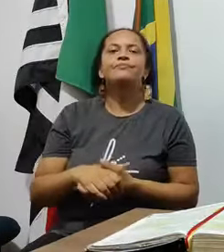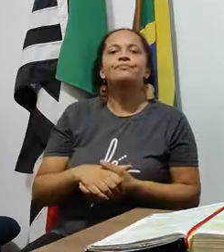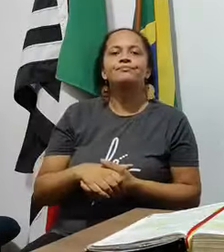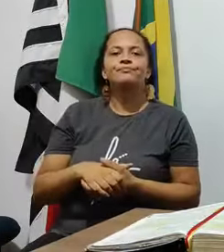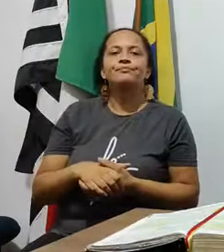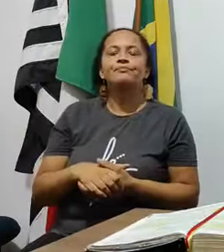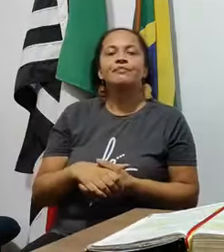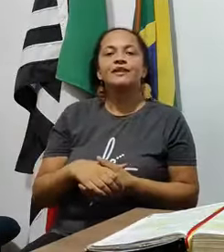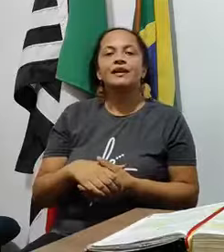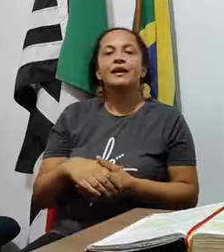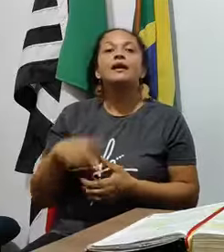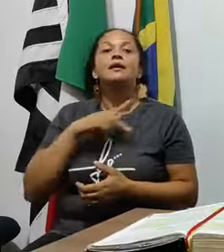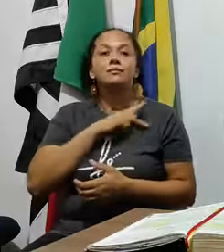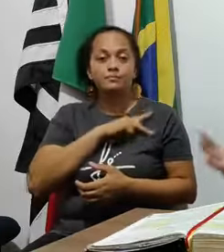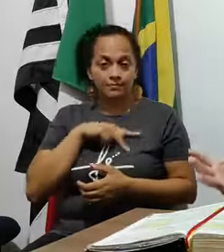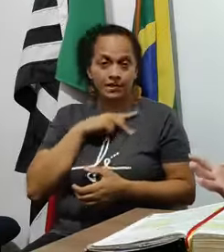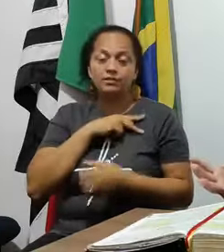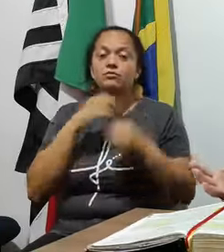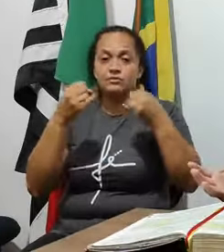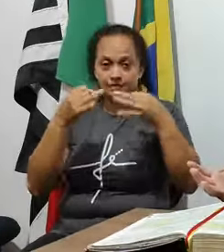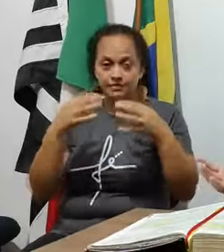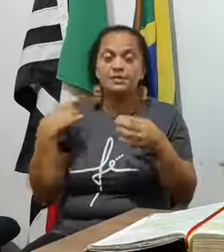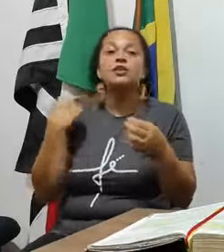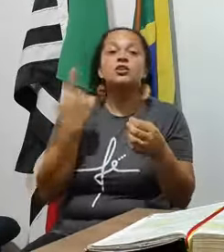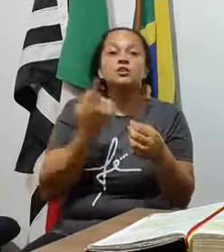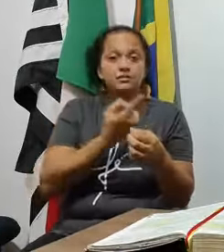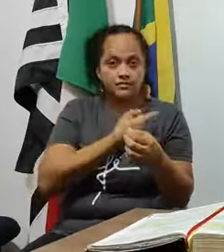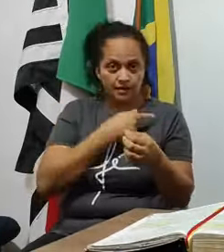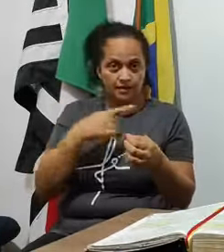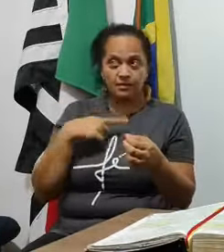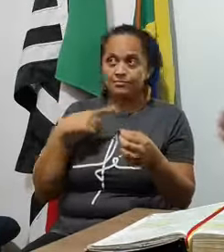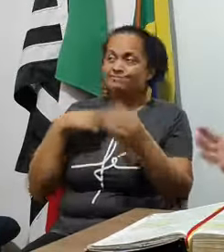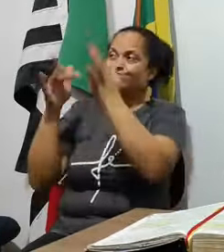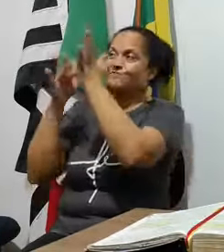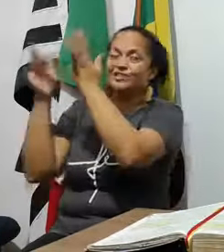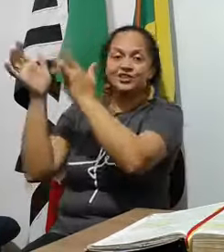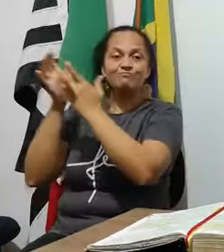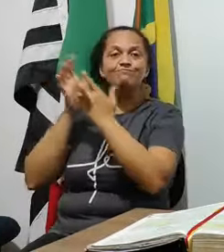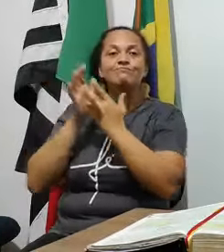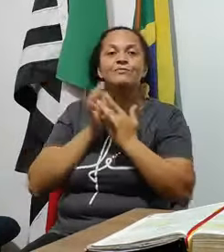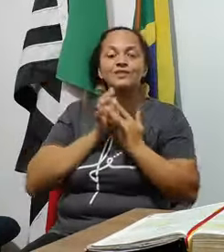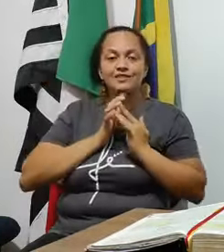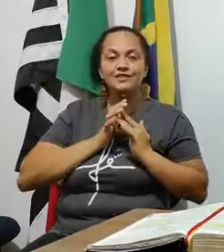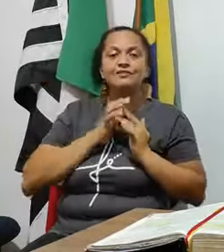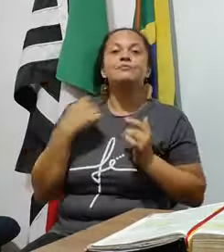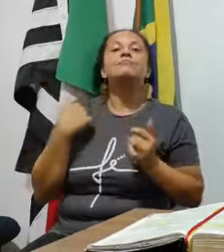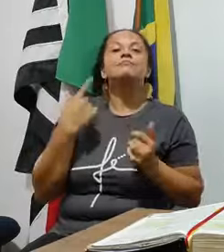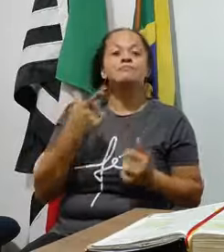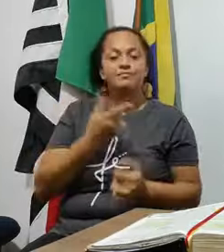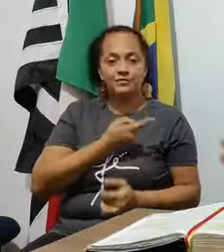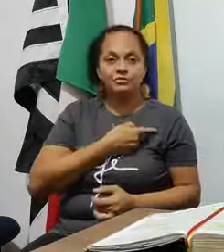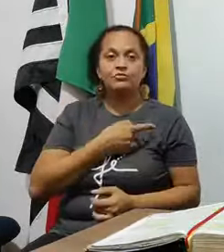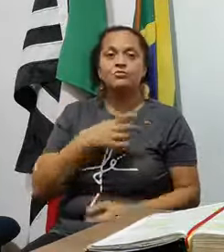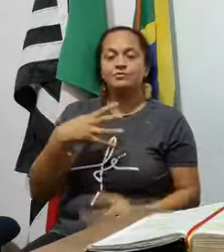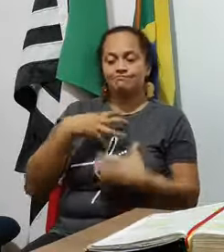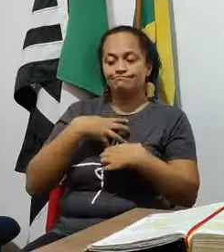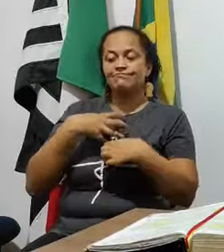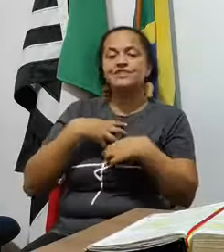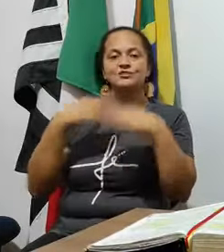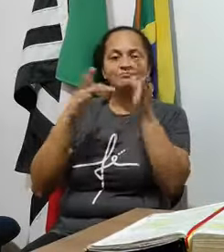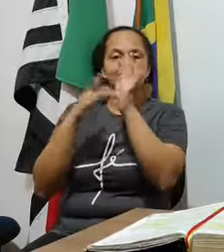E ele fala, levando no corpo o morrer de Jesus, para que a sua vida se manifeste no nosso corpo. Ele também diz